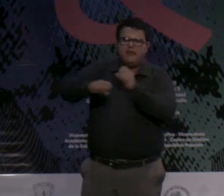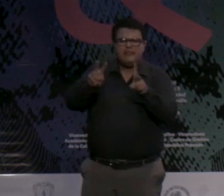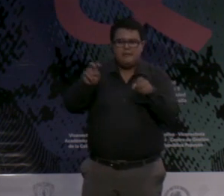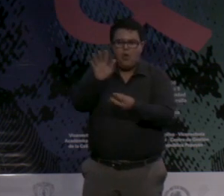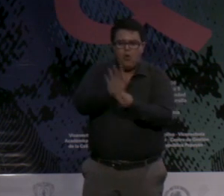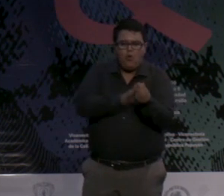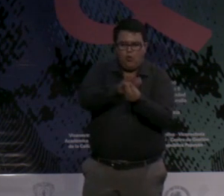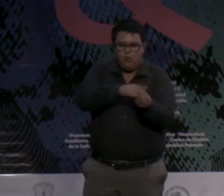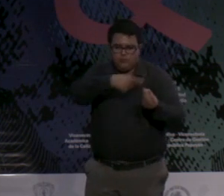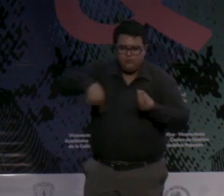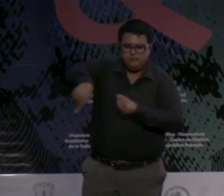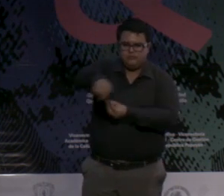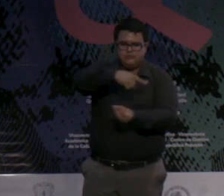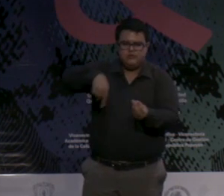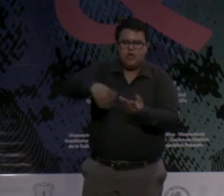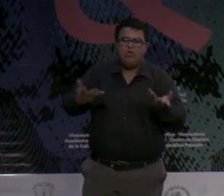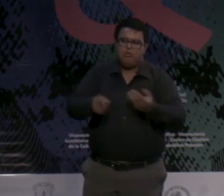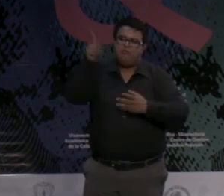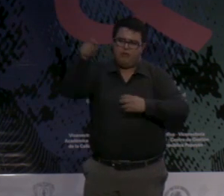llama el Atlas del Centro de Bogotá.